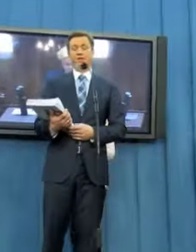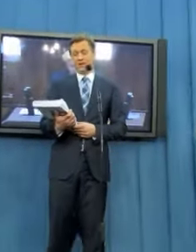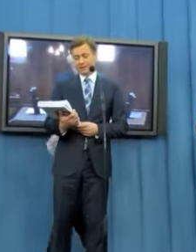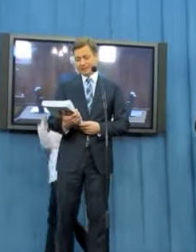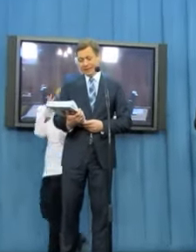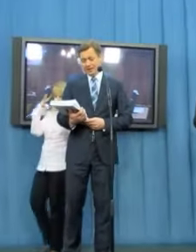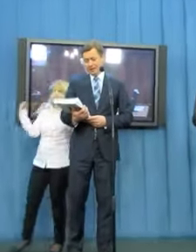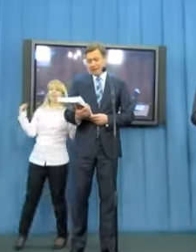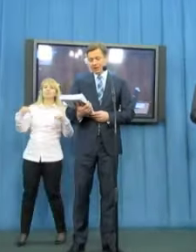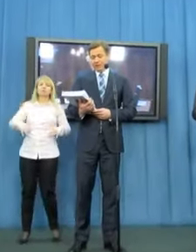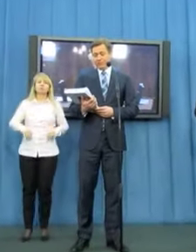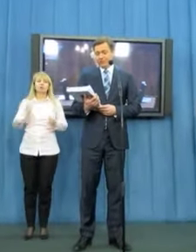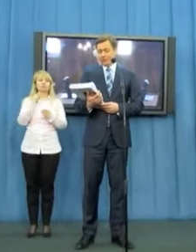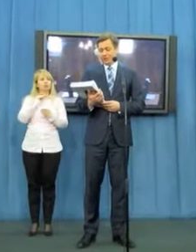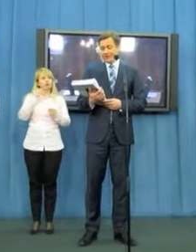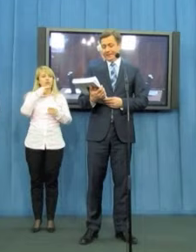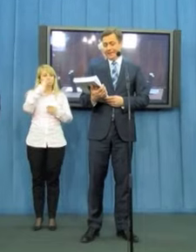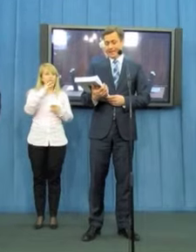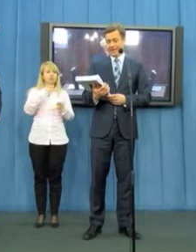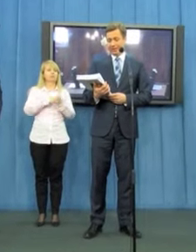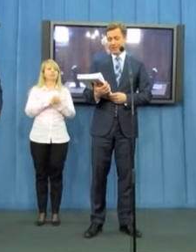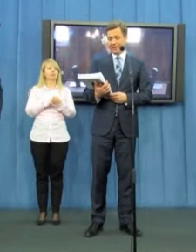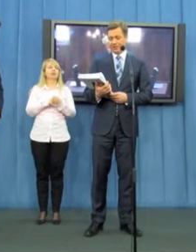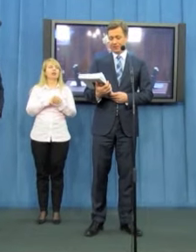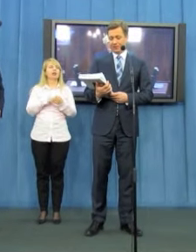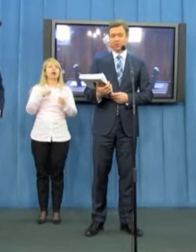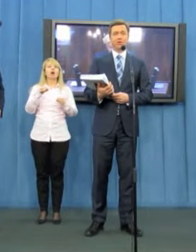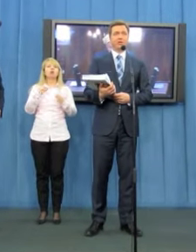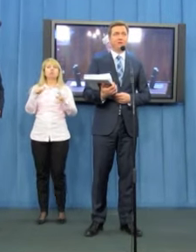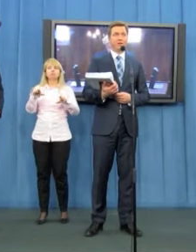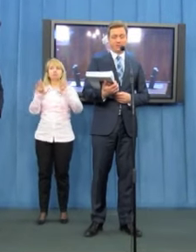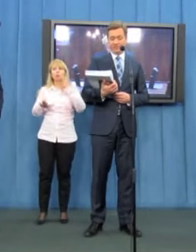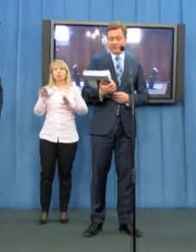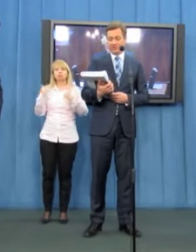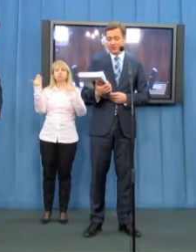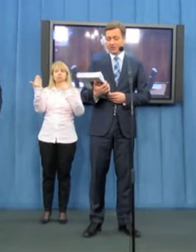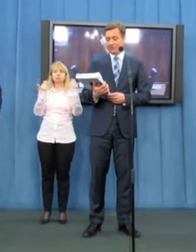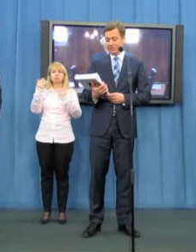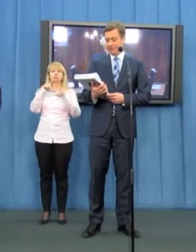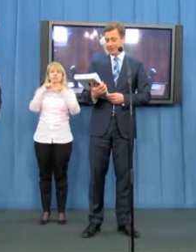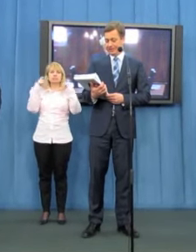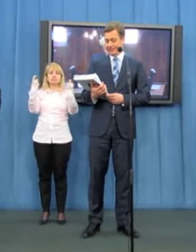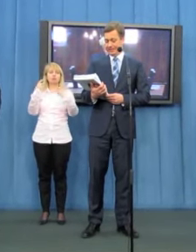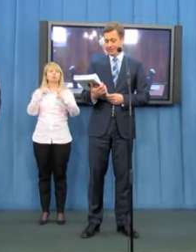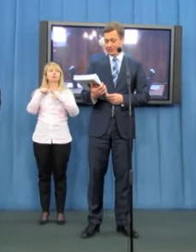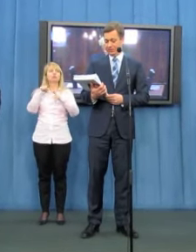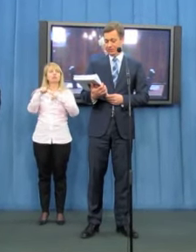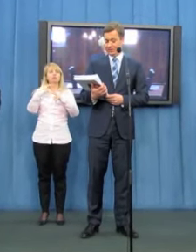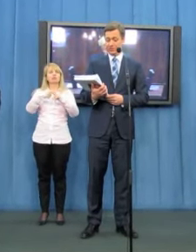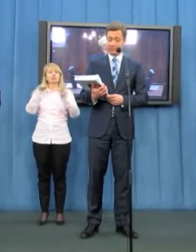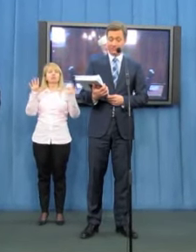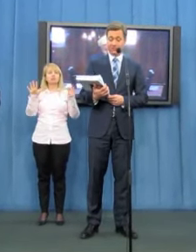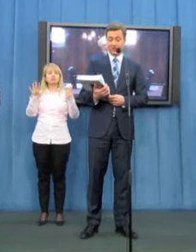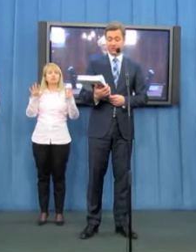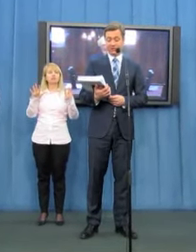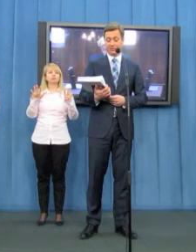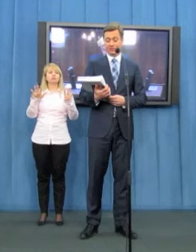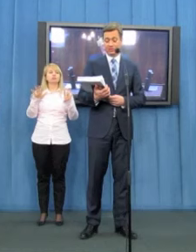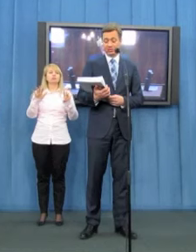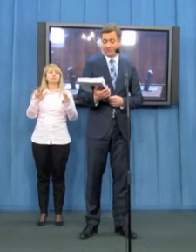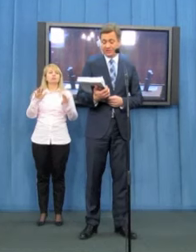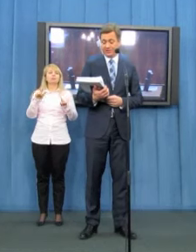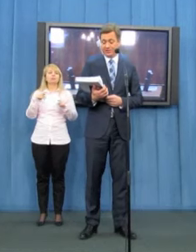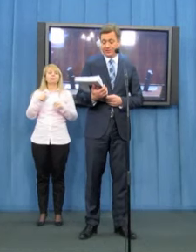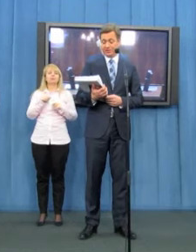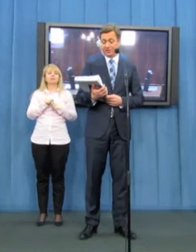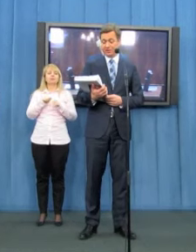dla ułatwienia powiem, że obrady od godziny 12.29 do, czy w trakcie obrad